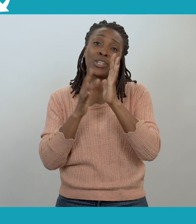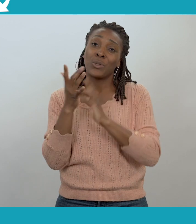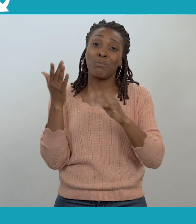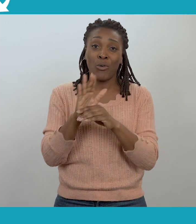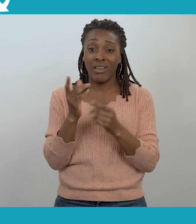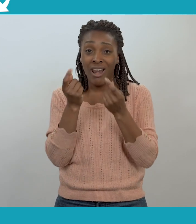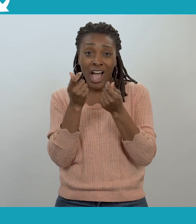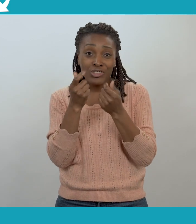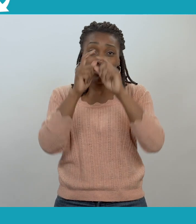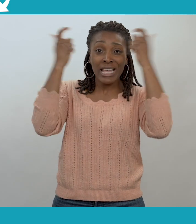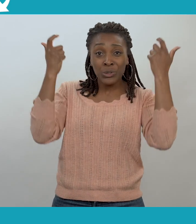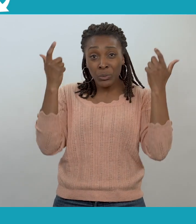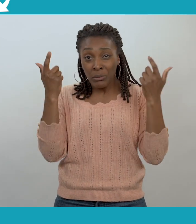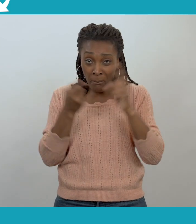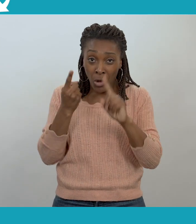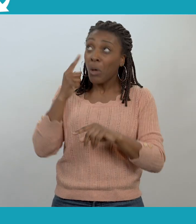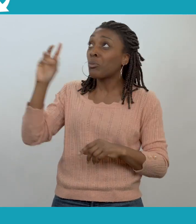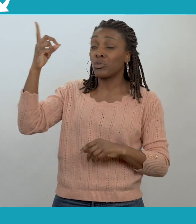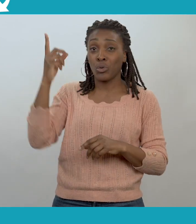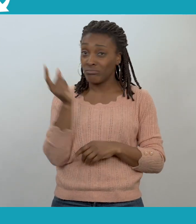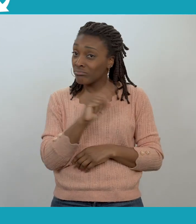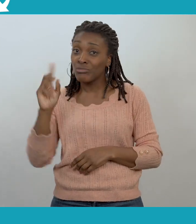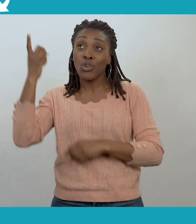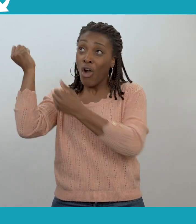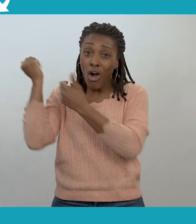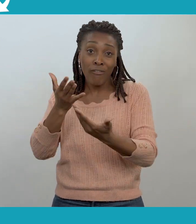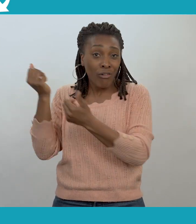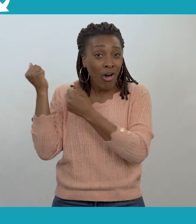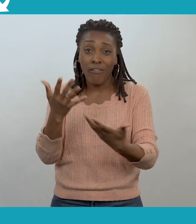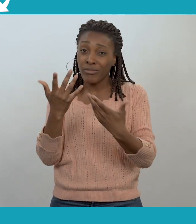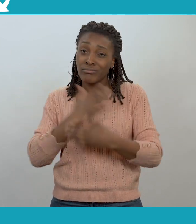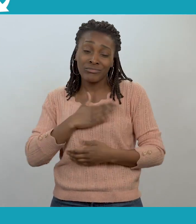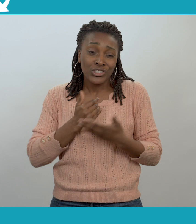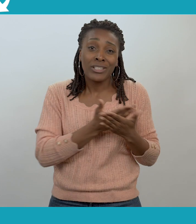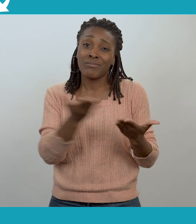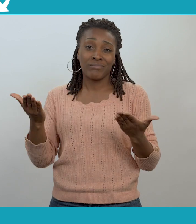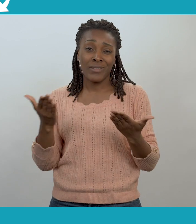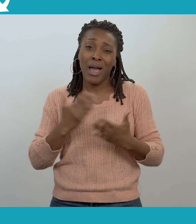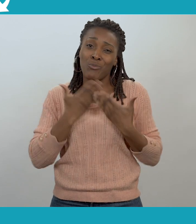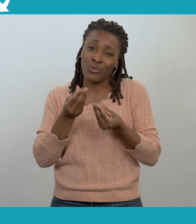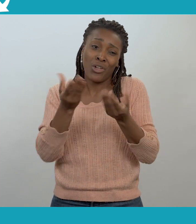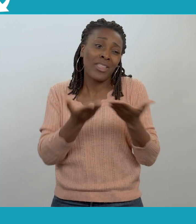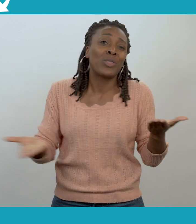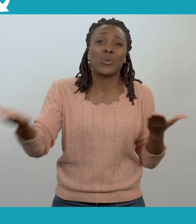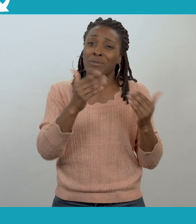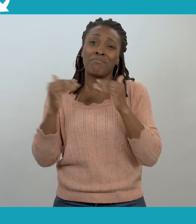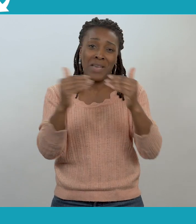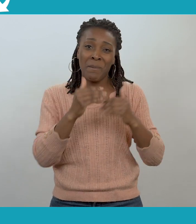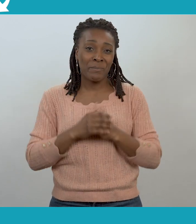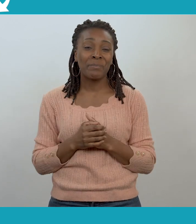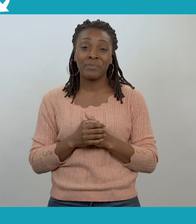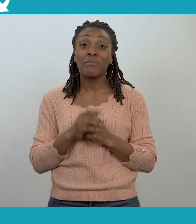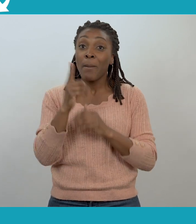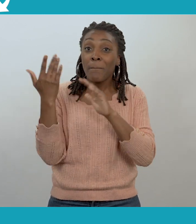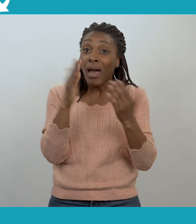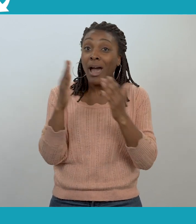que l'argent et le statut ne comptent pas pour Dieu qui offre généreusement sa miséricorde à tous. Mais toutes